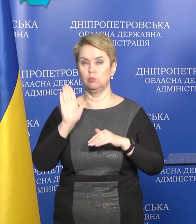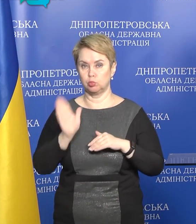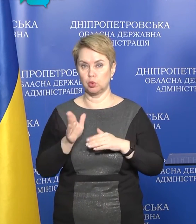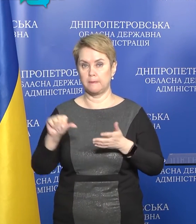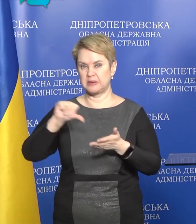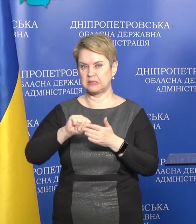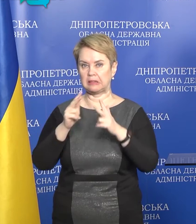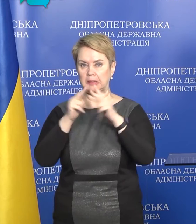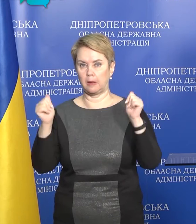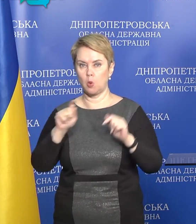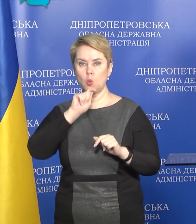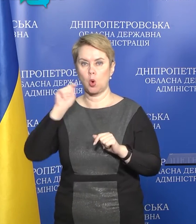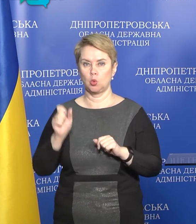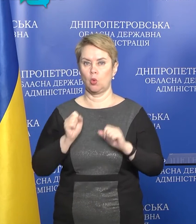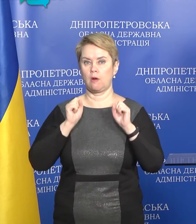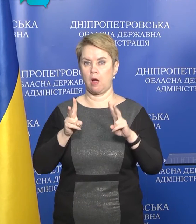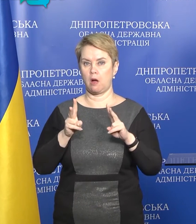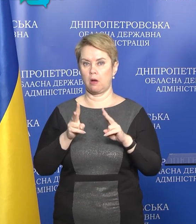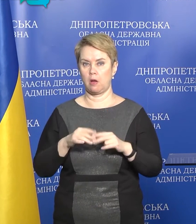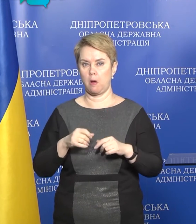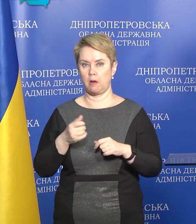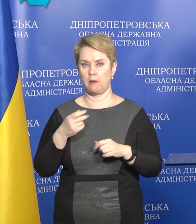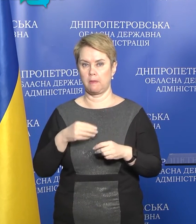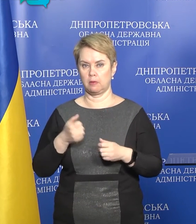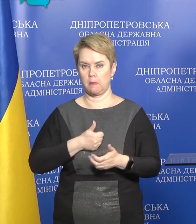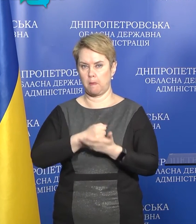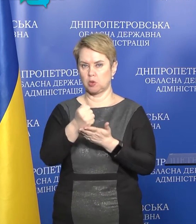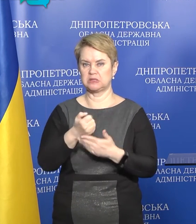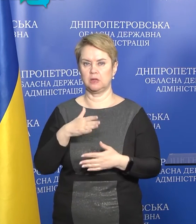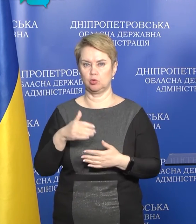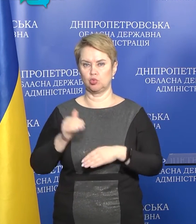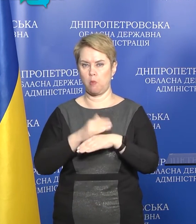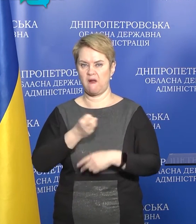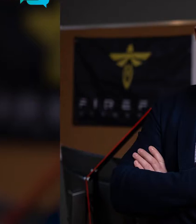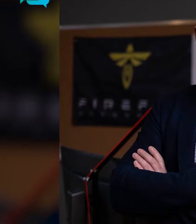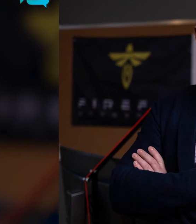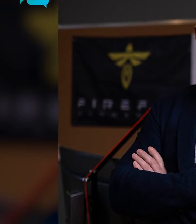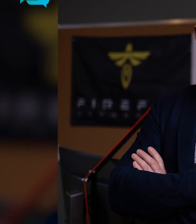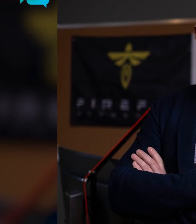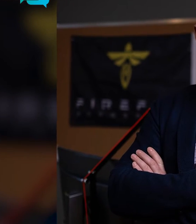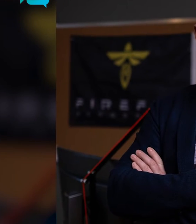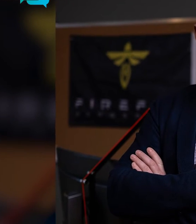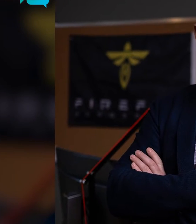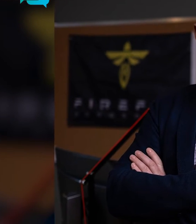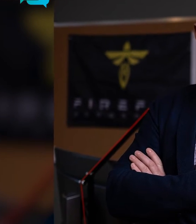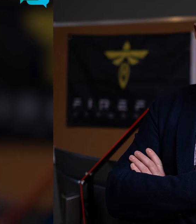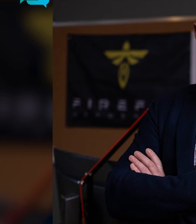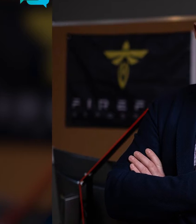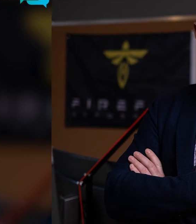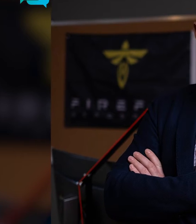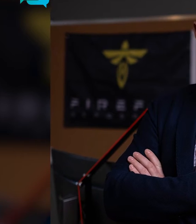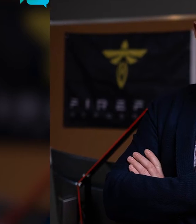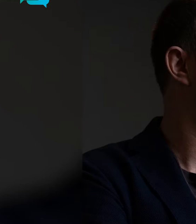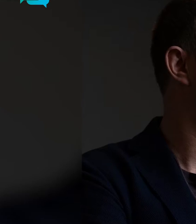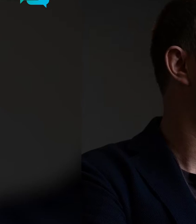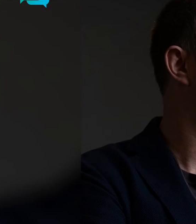будут представлять Днепр, Украину, как послы доброй воли в США, в Європі. Першим на заклик Філатова відгукнувся